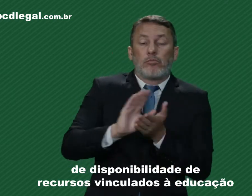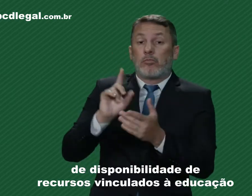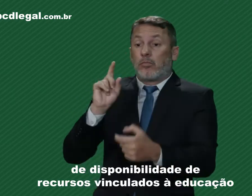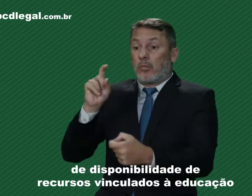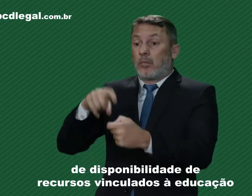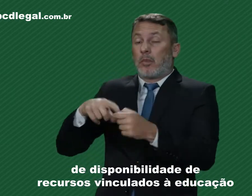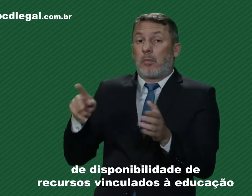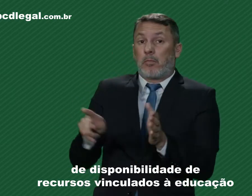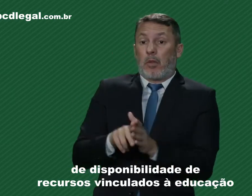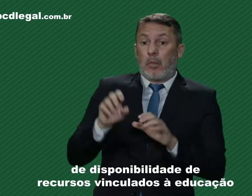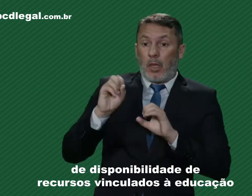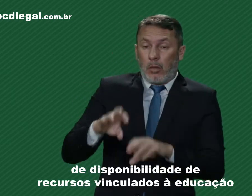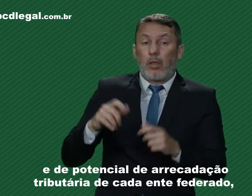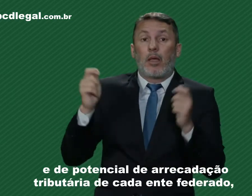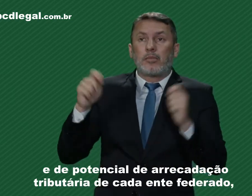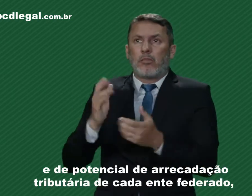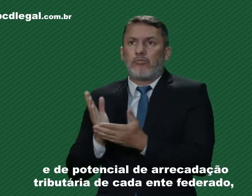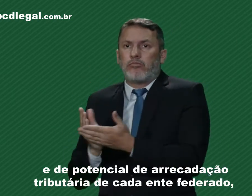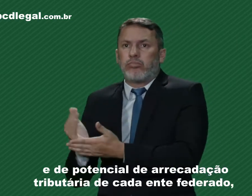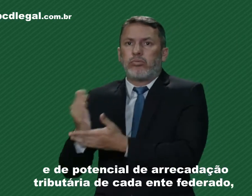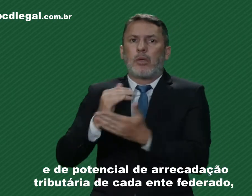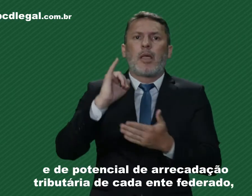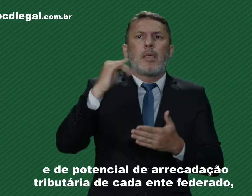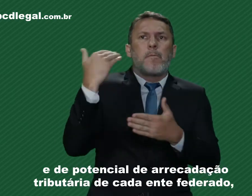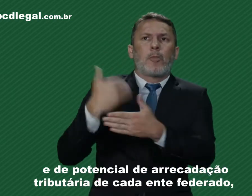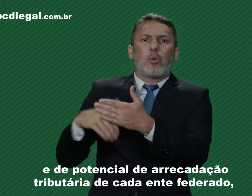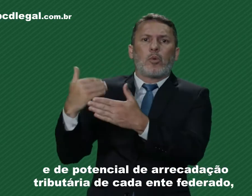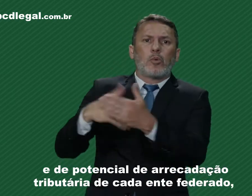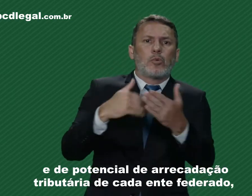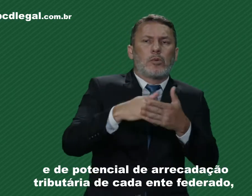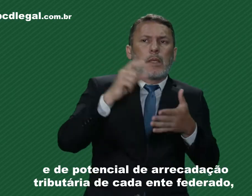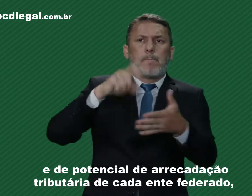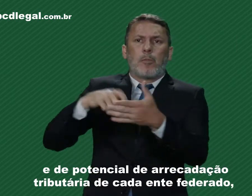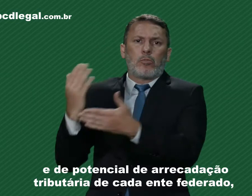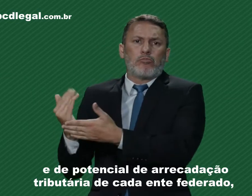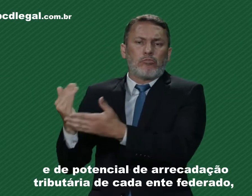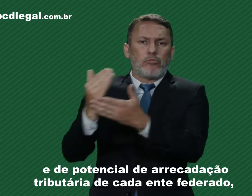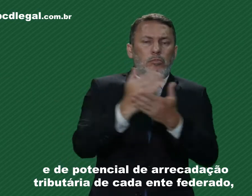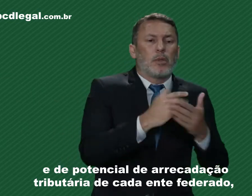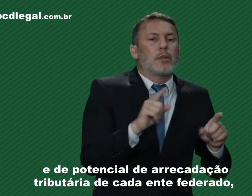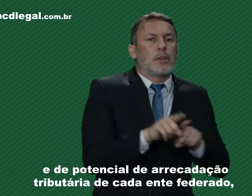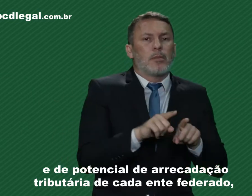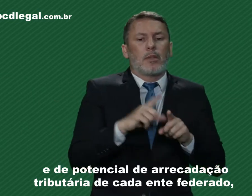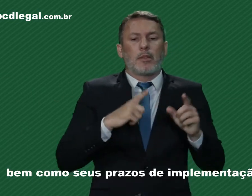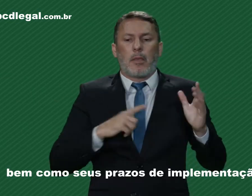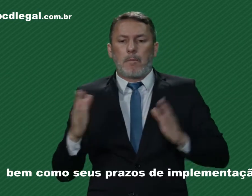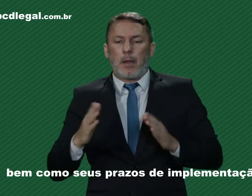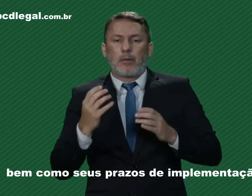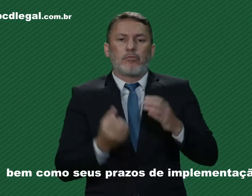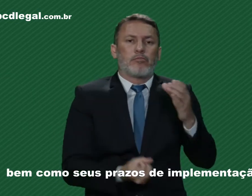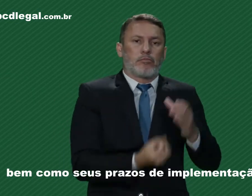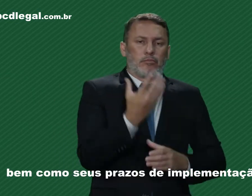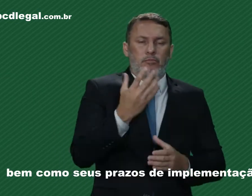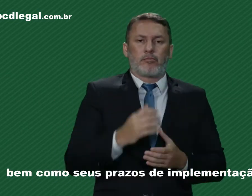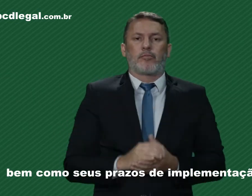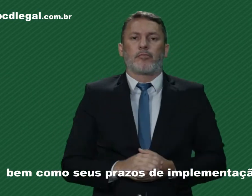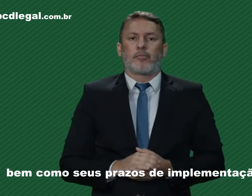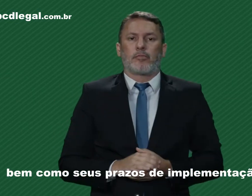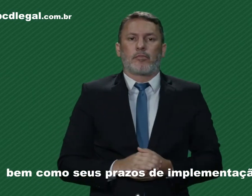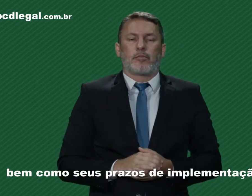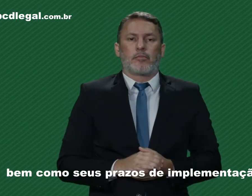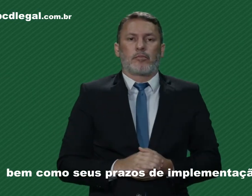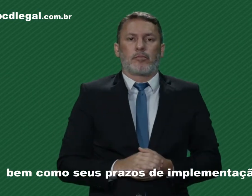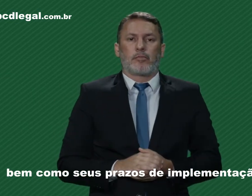recursos vinculados à educação e de potencial de arrecadação tributária de cada ente federado, bem como seus prazos